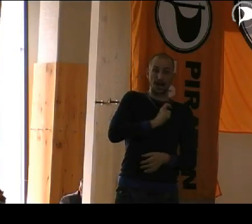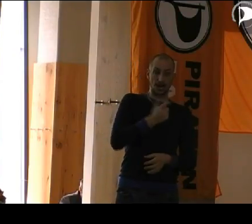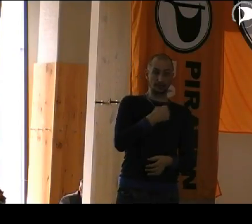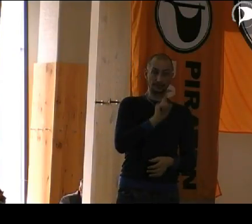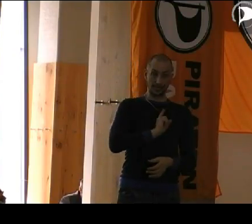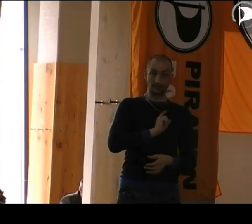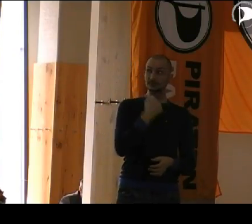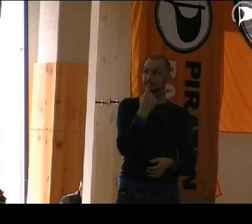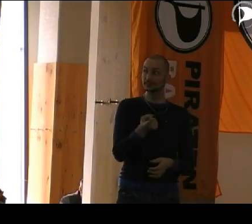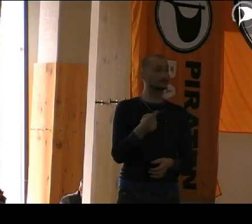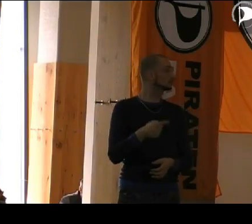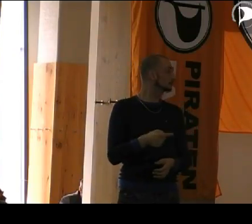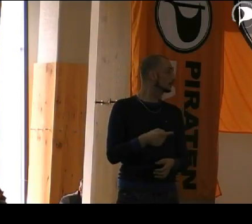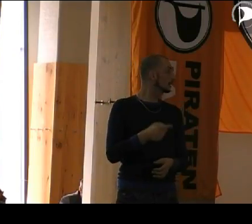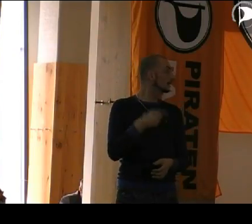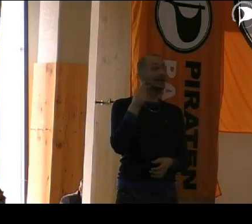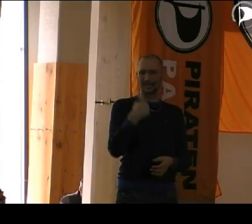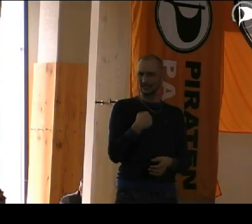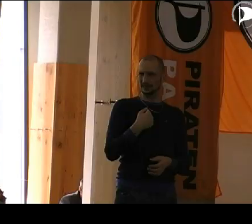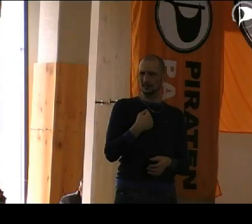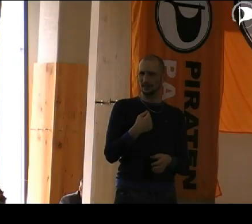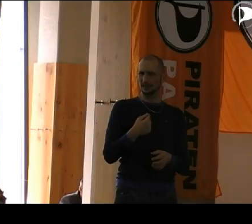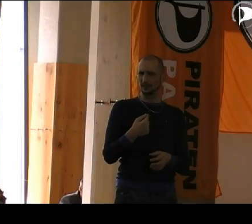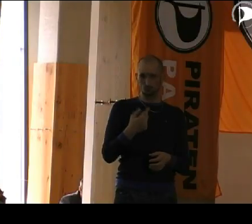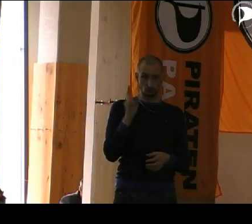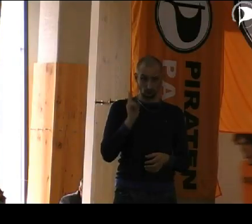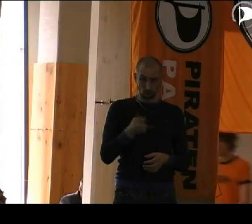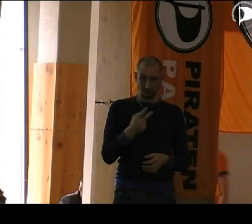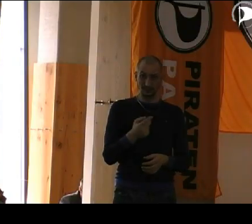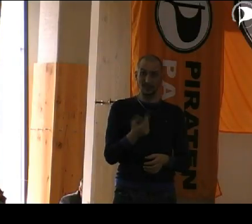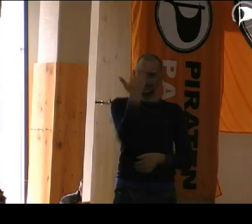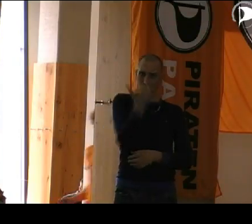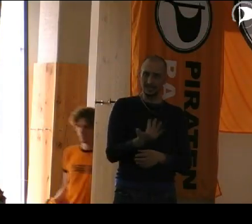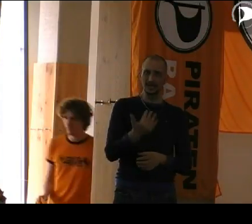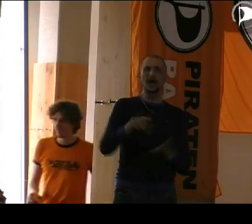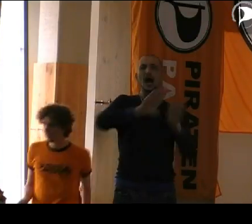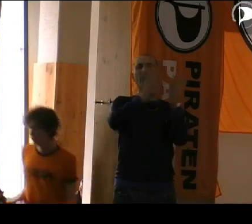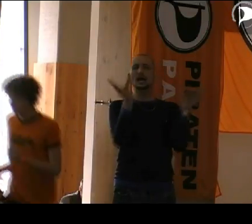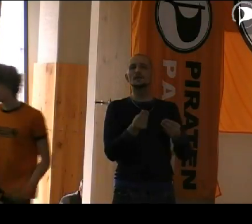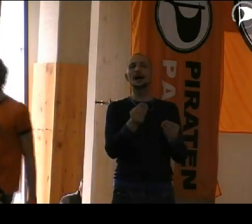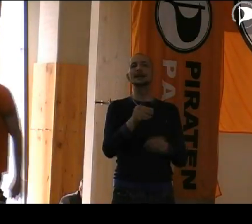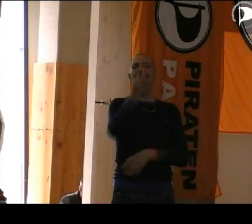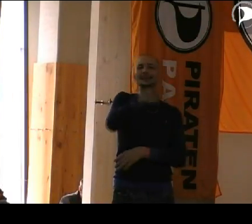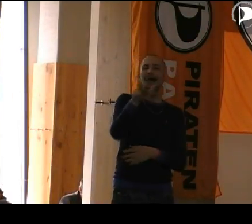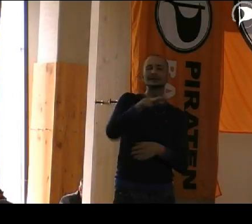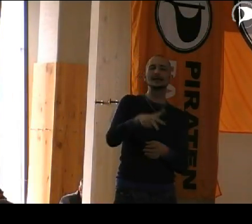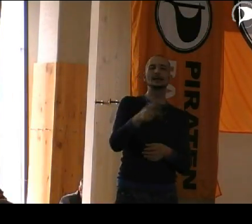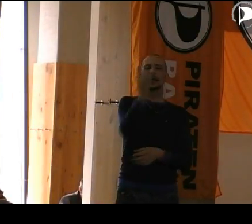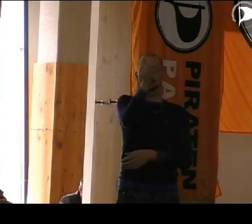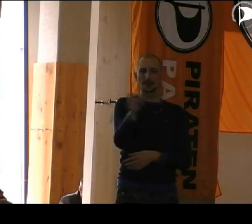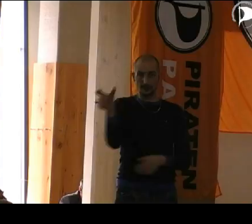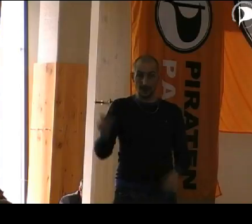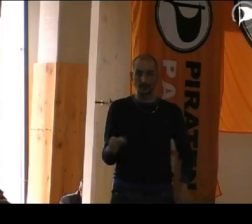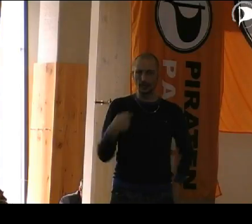was passieren soll wenn ich richtig gezählt habe an der aktuell insgesamt für alle zusammen sind verschiedene kandidaten ich mag es einfach